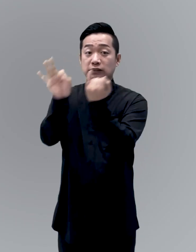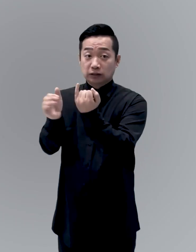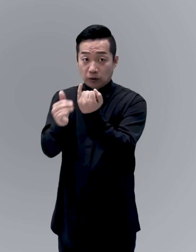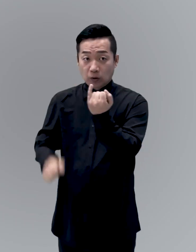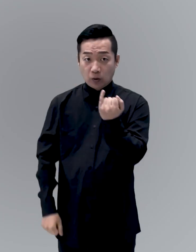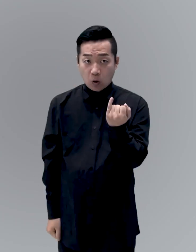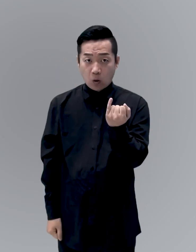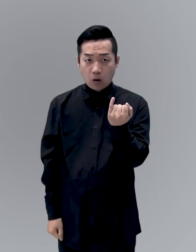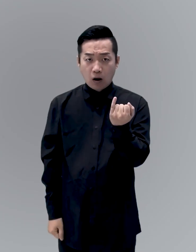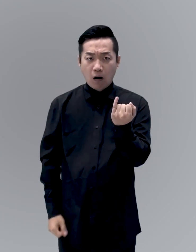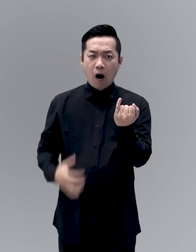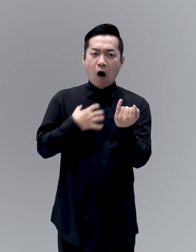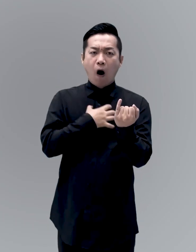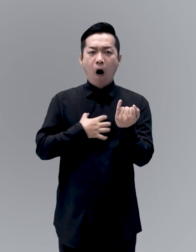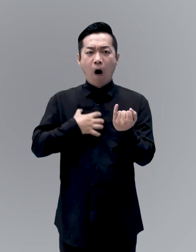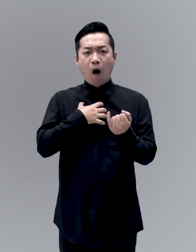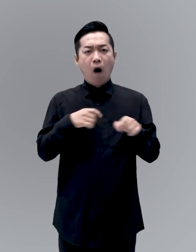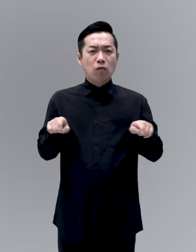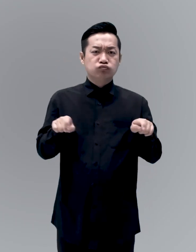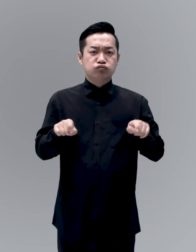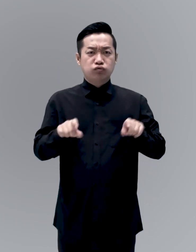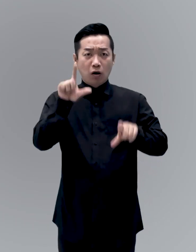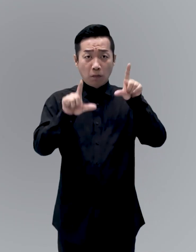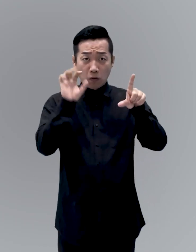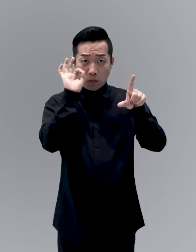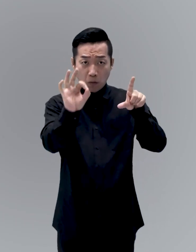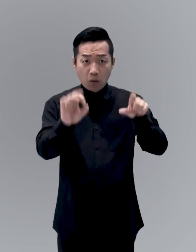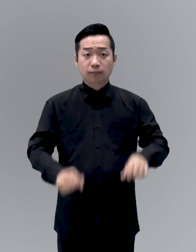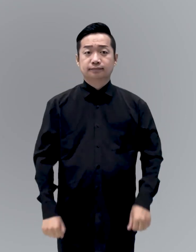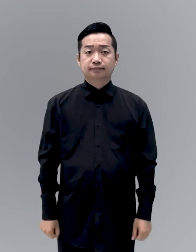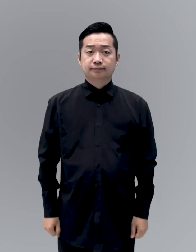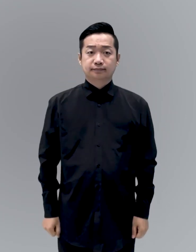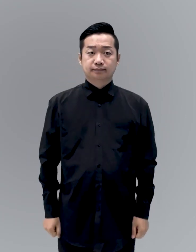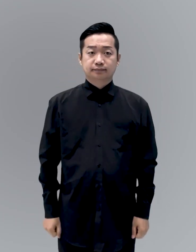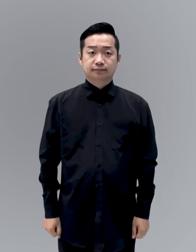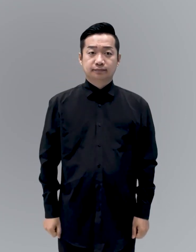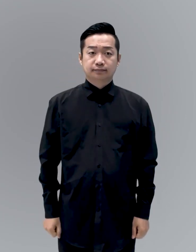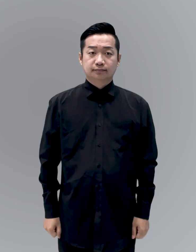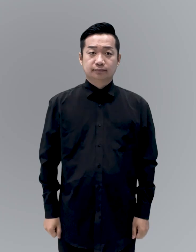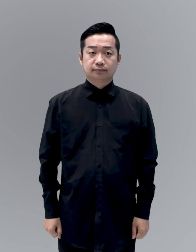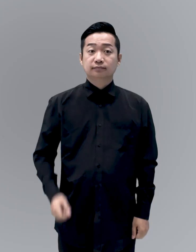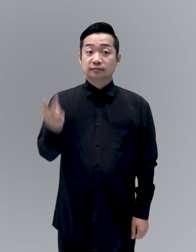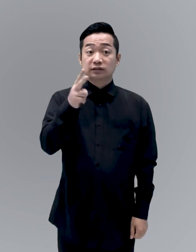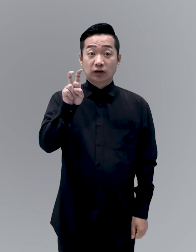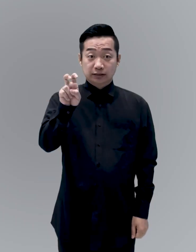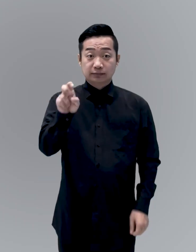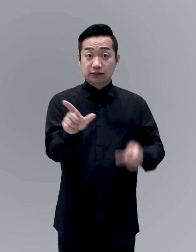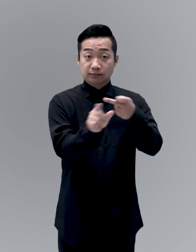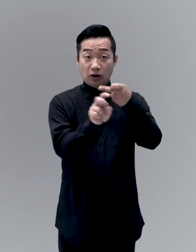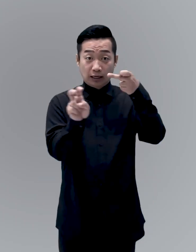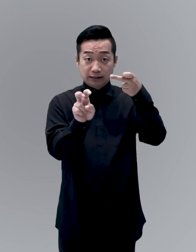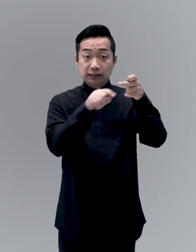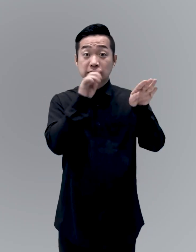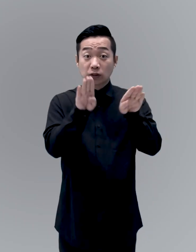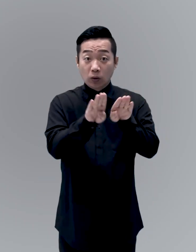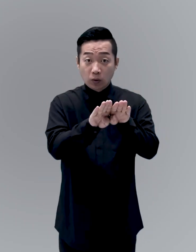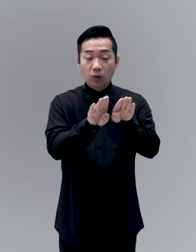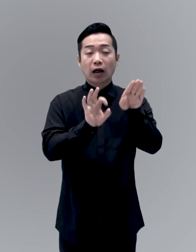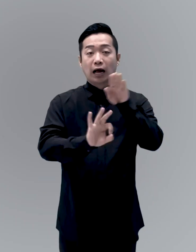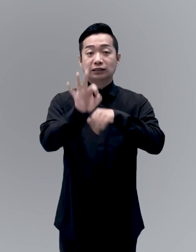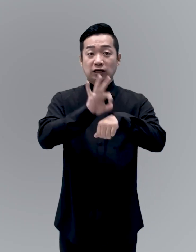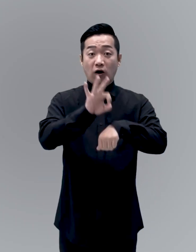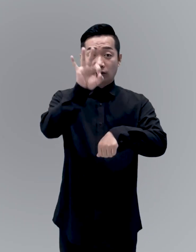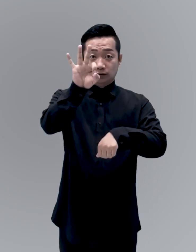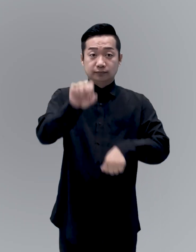그곳에서 극심한 불안 증세를 보이기 시작했다. 2020년 12월 20일 일요일